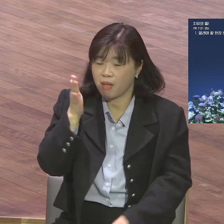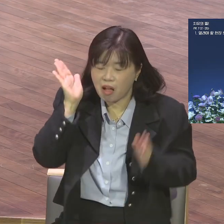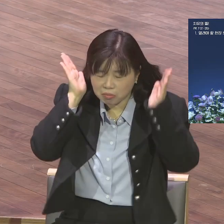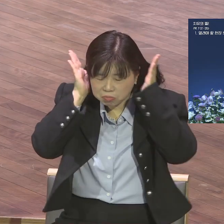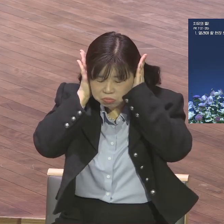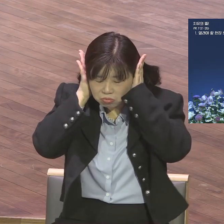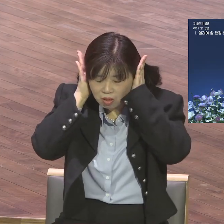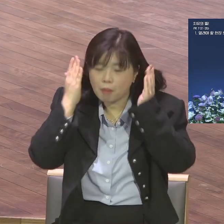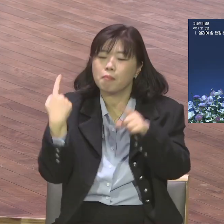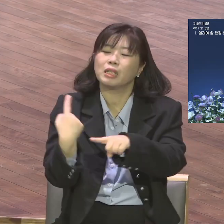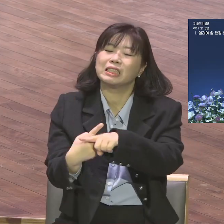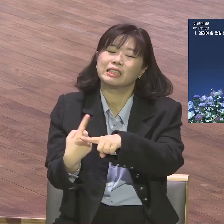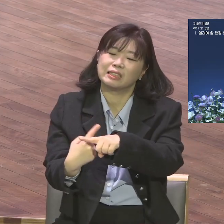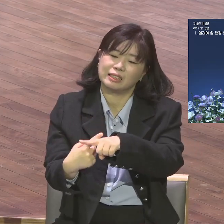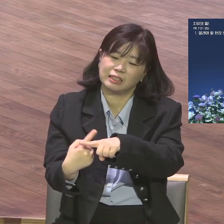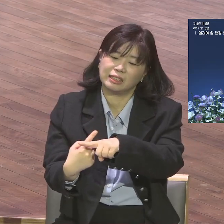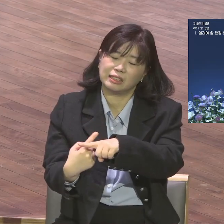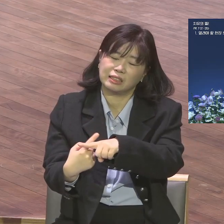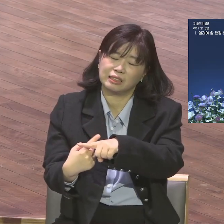깨닫지를 못해요.